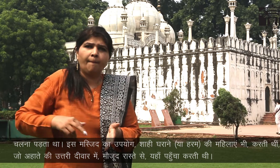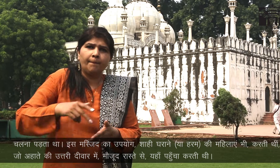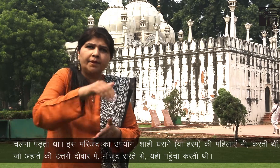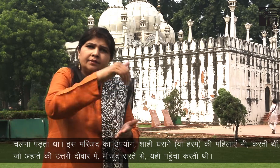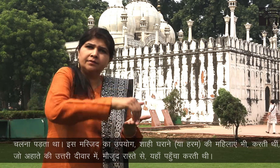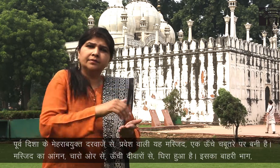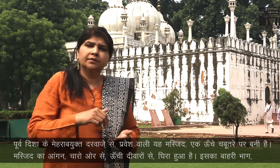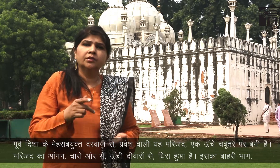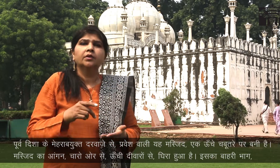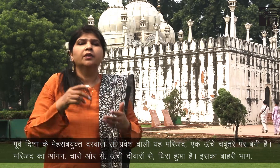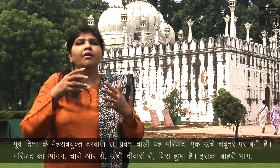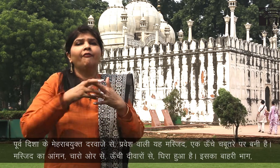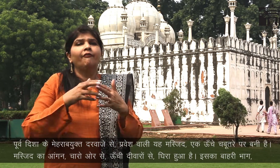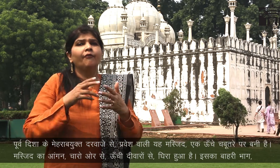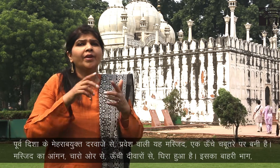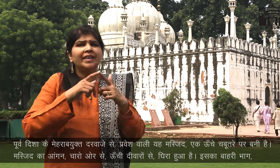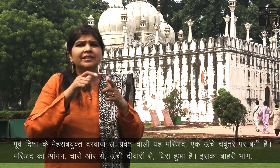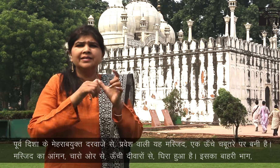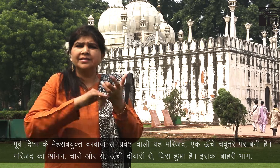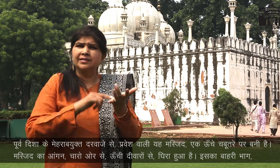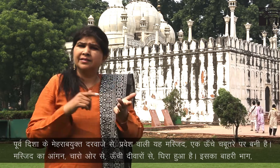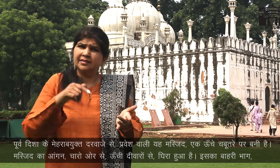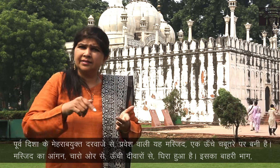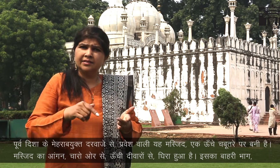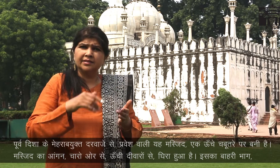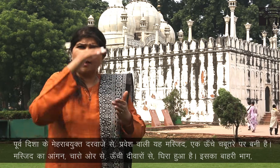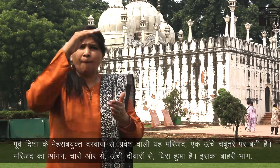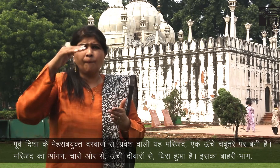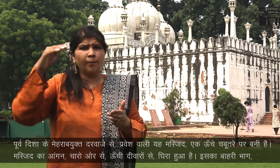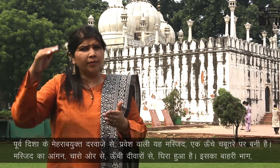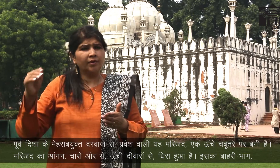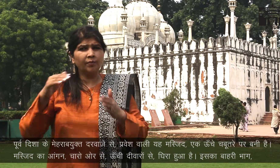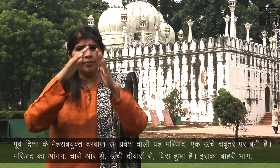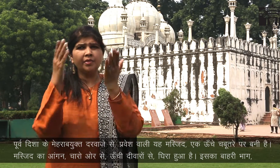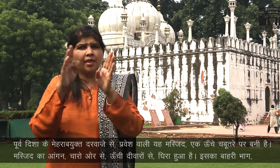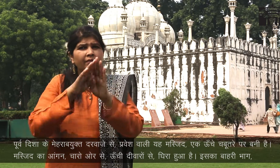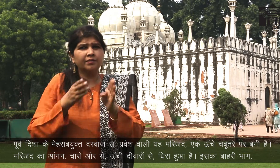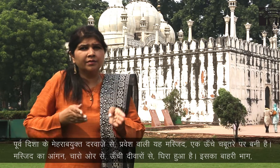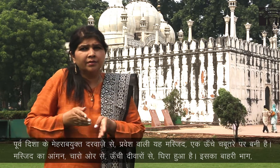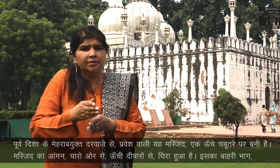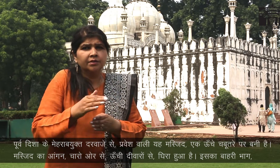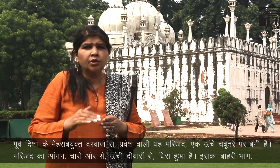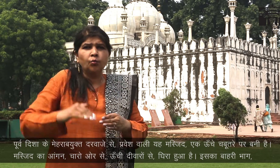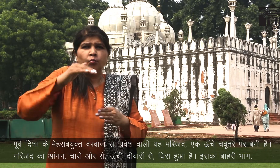पूर्व दिशा के मेहराब युक्त दरवाजे से प्रवेश वाली यह मस्जिद एक ऊंचे चबूतरे पर बनी